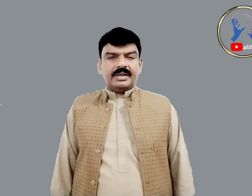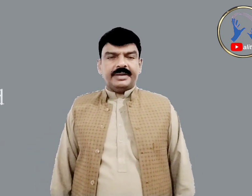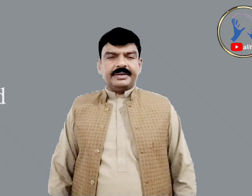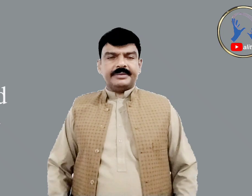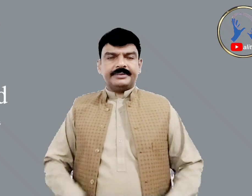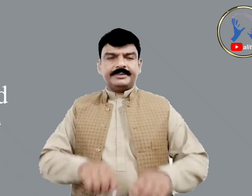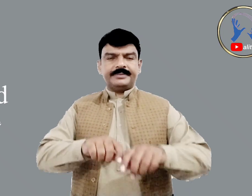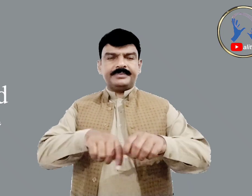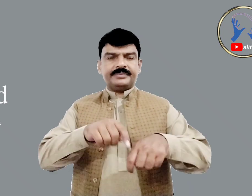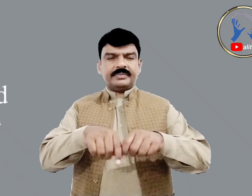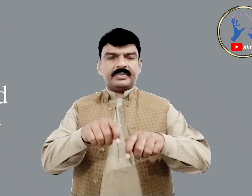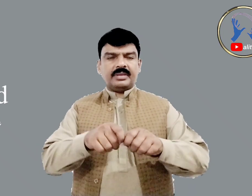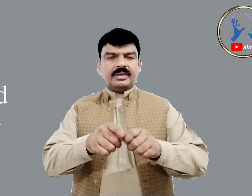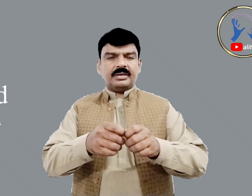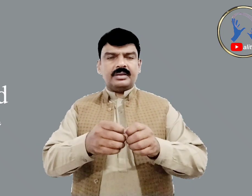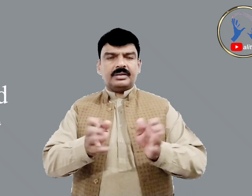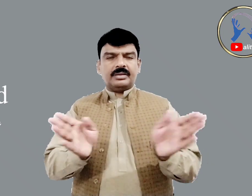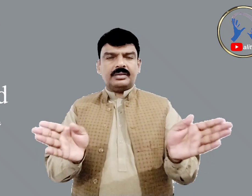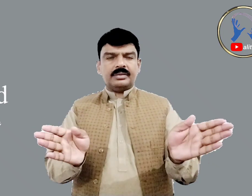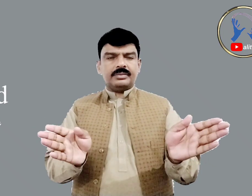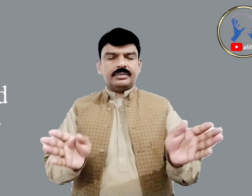अनटाइड गिरा